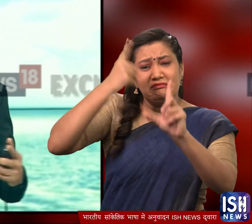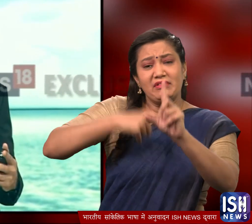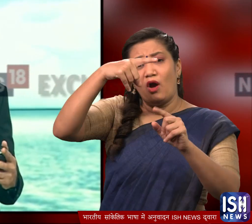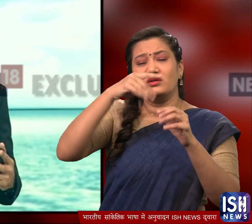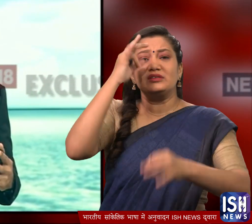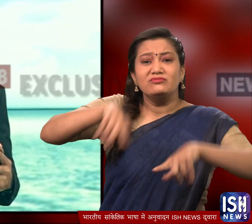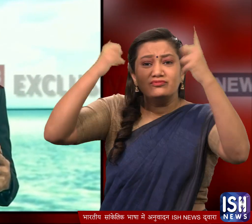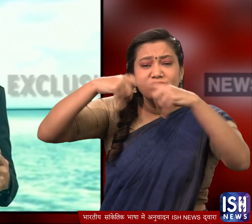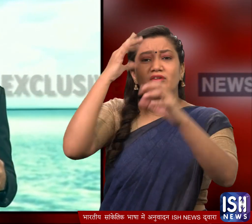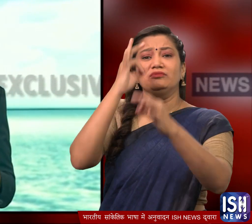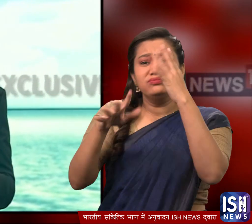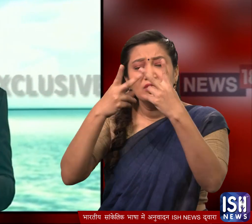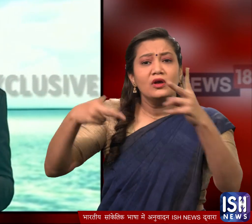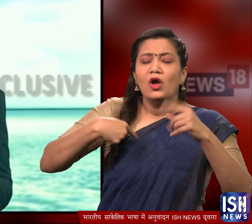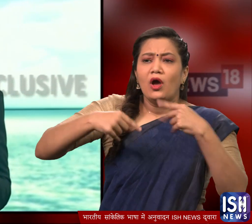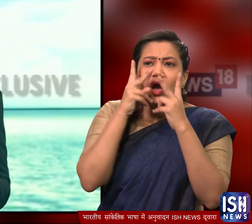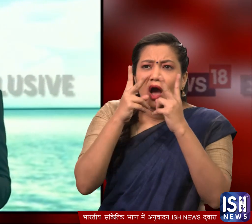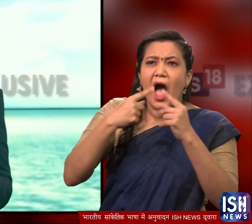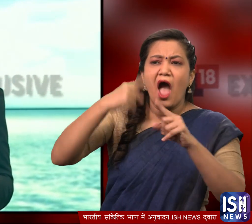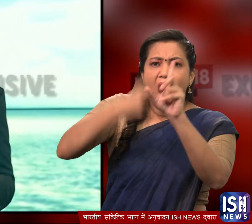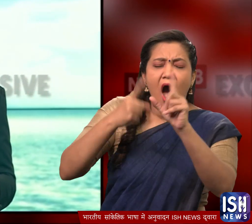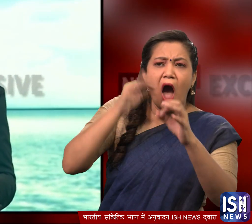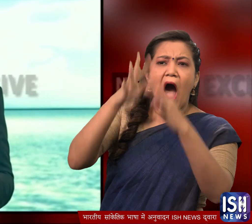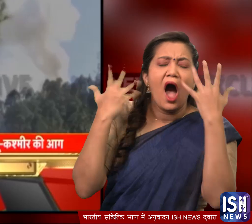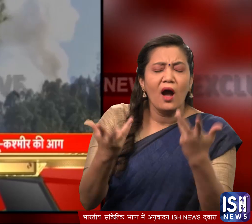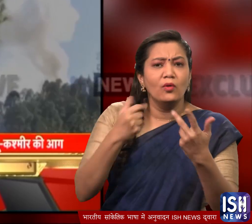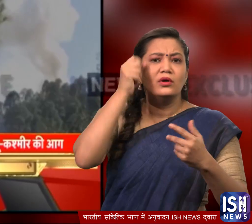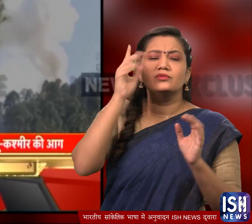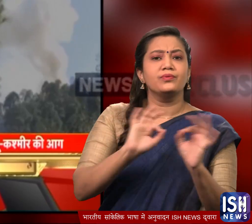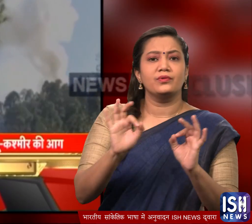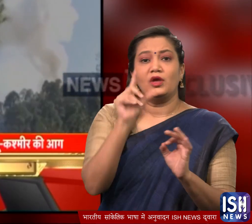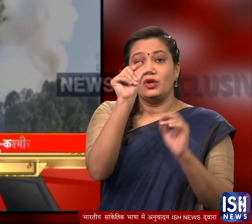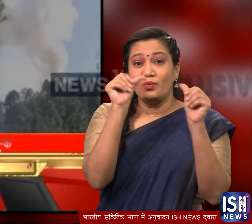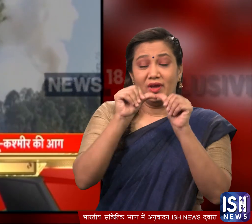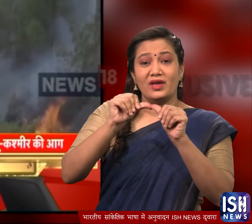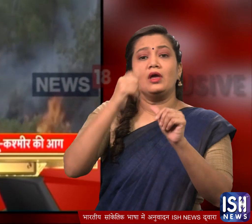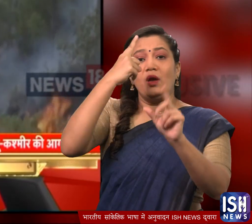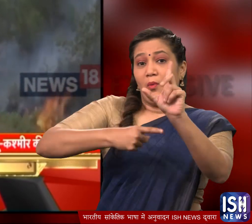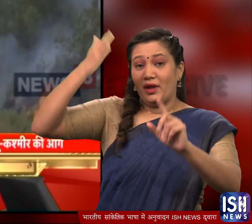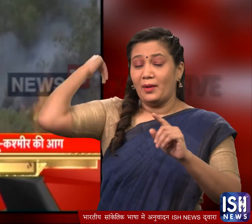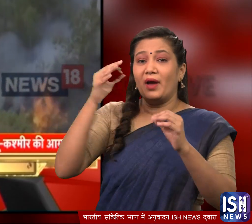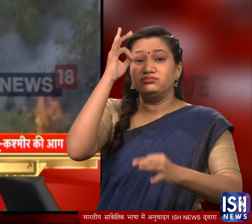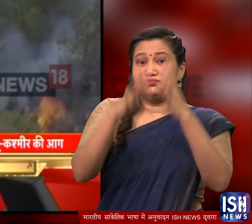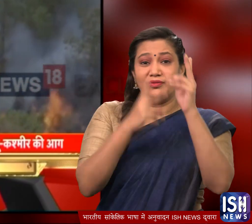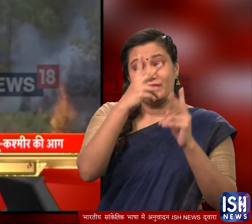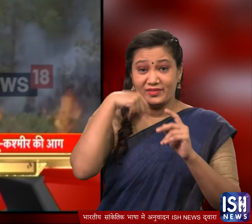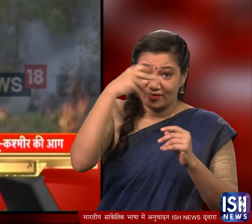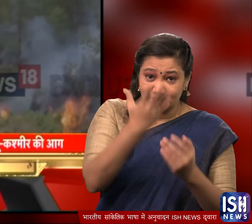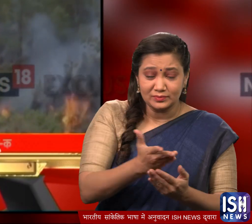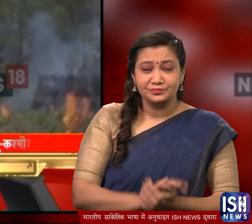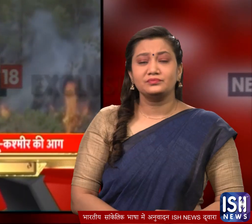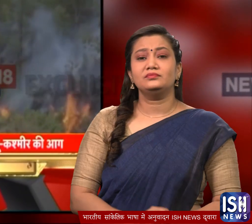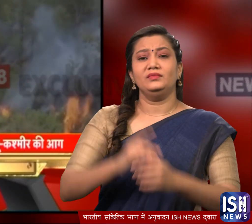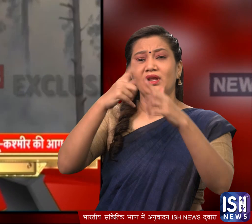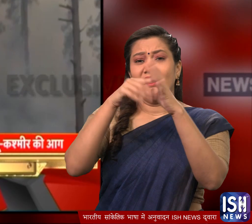में आग लगने की घटनाओं के पीछे छिपी चेतावनी नहीं समझ रहे हैं। उत्तराखंड में लगी आग की यह तस्वीर पिछले साल मई के महीने